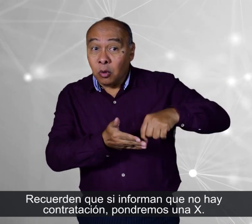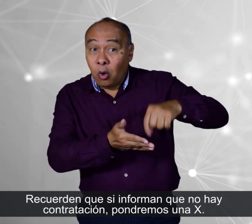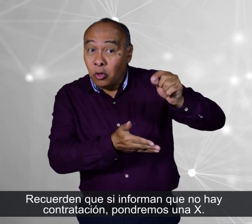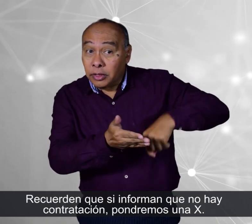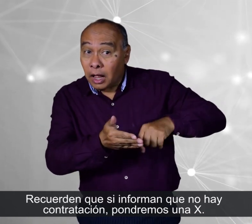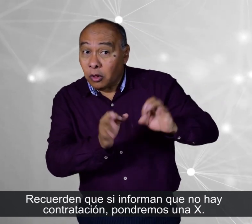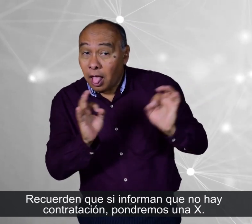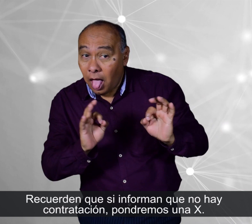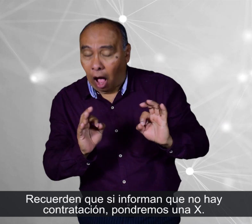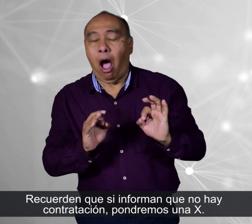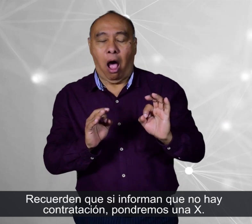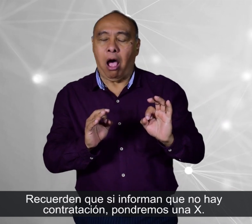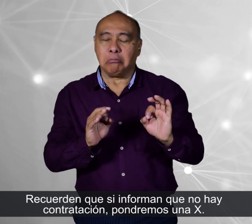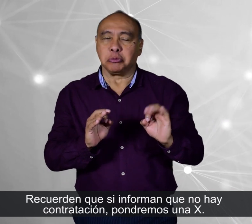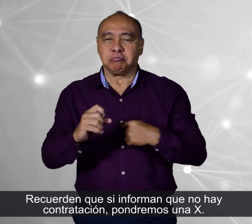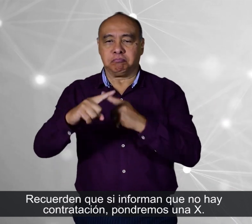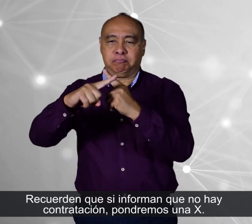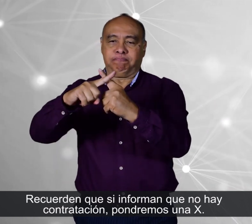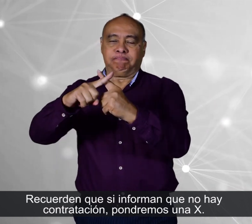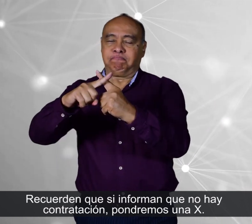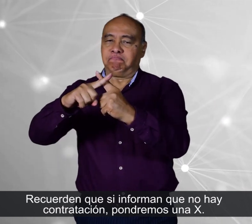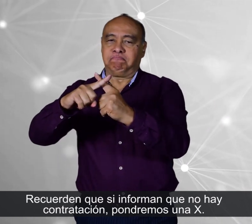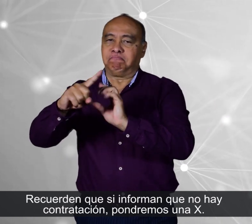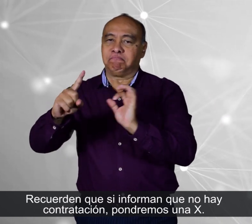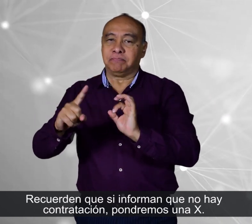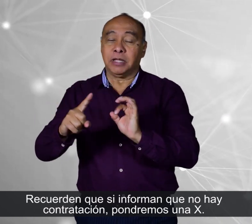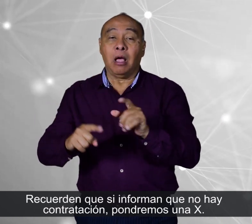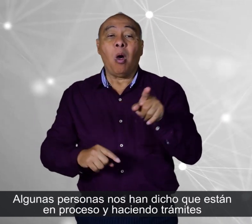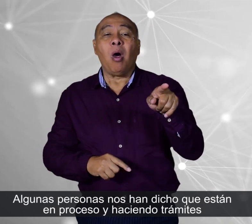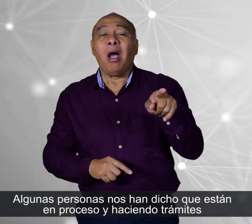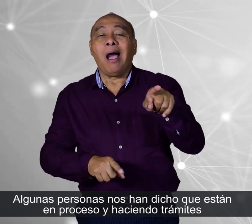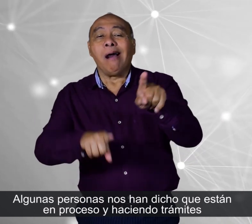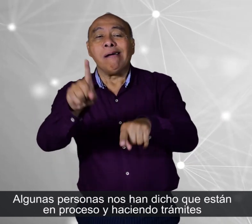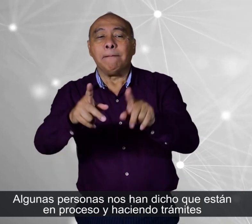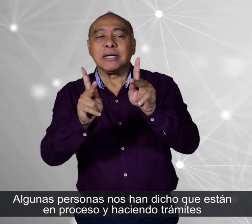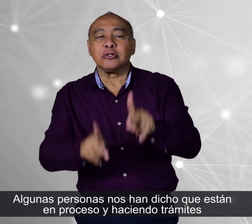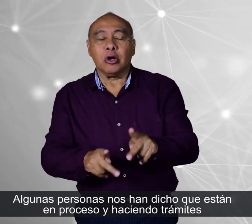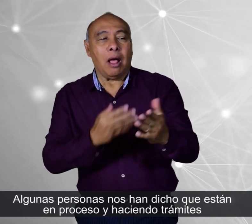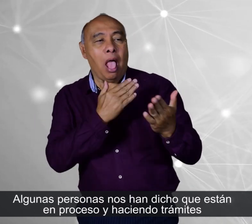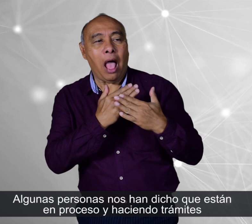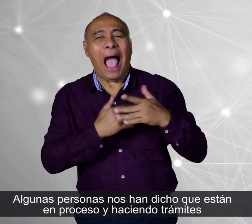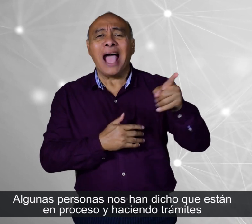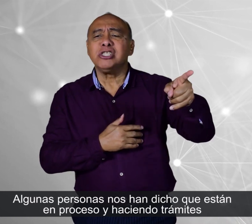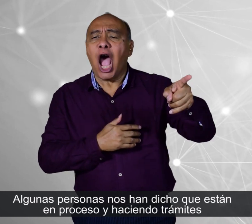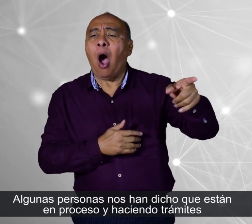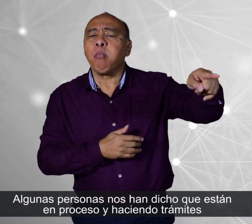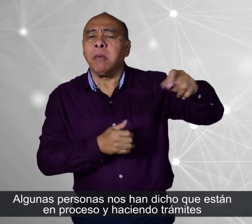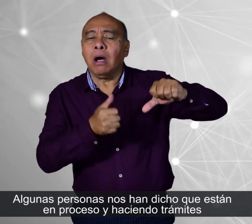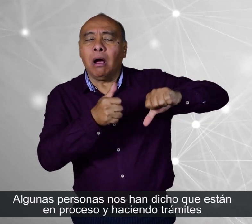Recuerden que si informan que no hay contratación, pondremos una X. Algunas personas nos han dicho que están en proceso y